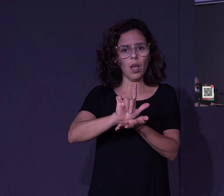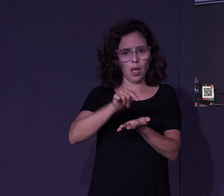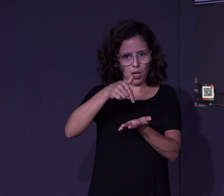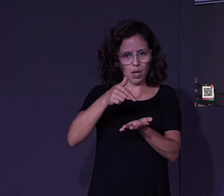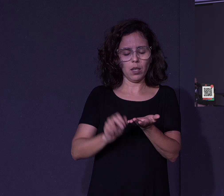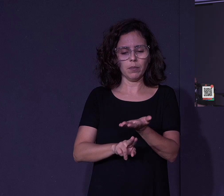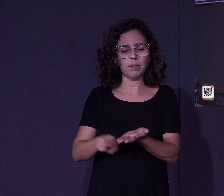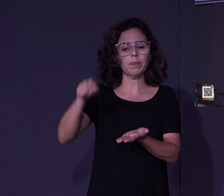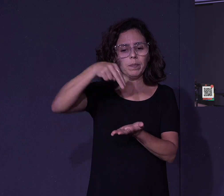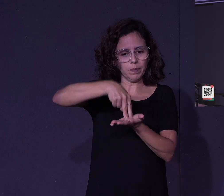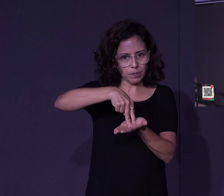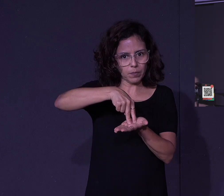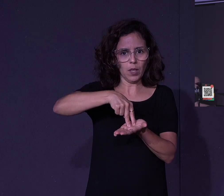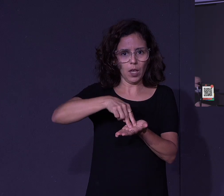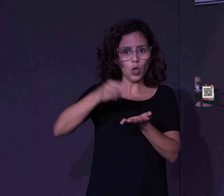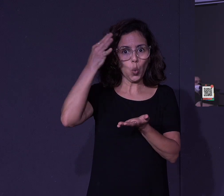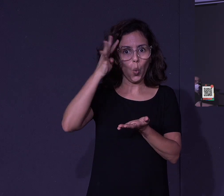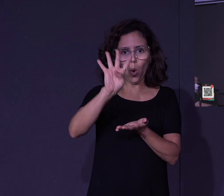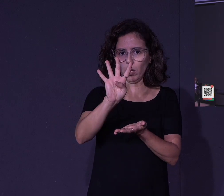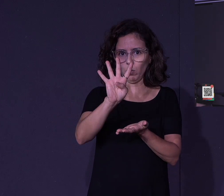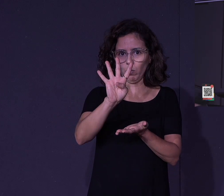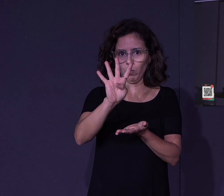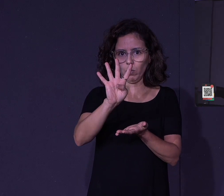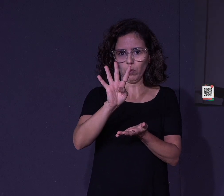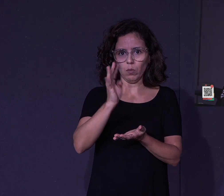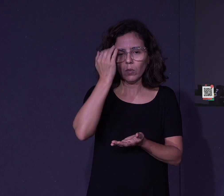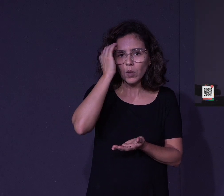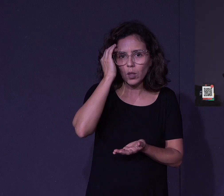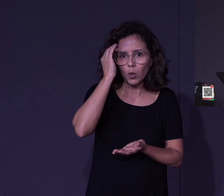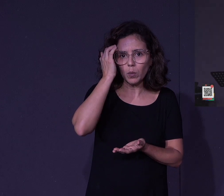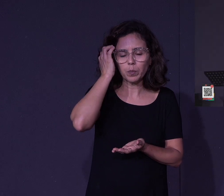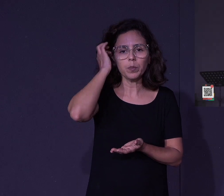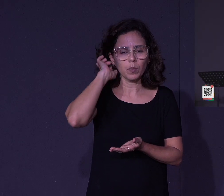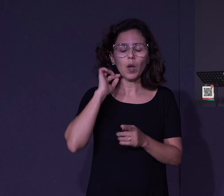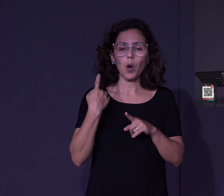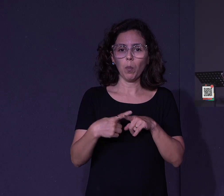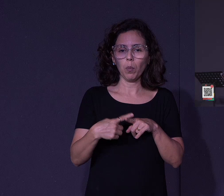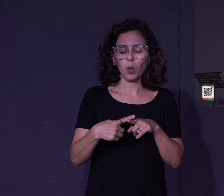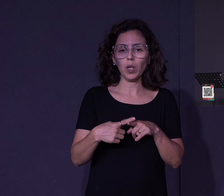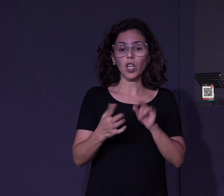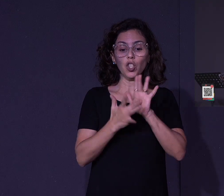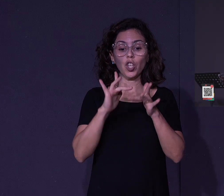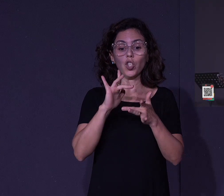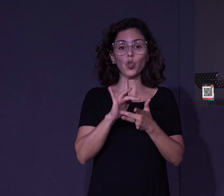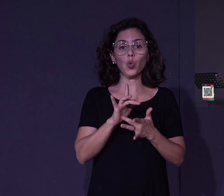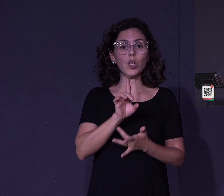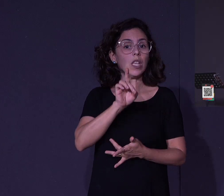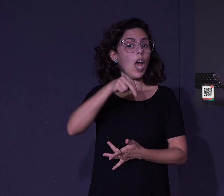vida. Ele tem todo o poder. E ele disse assim: